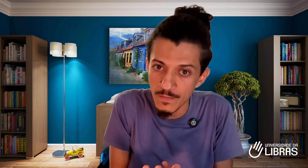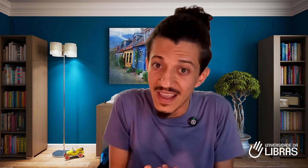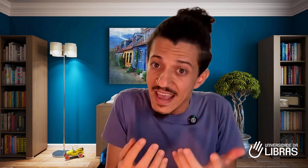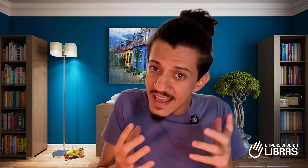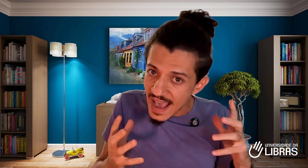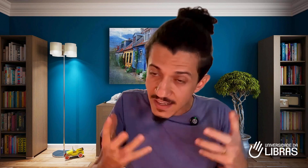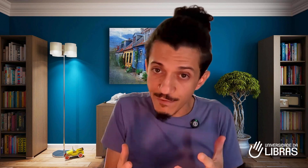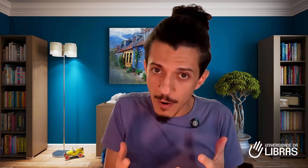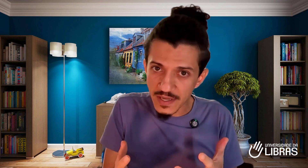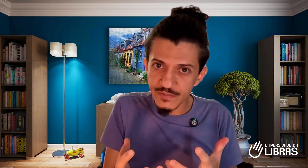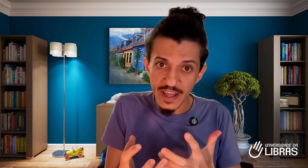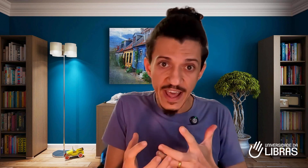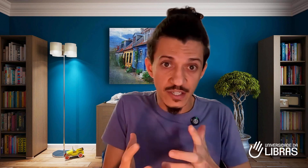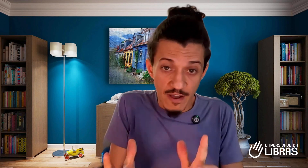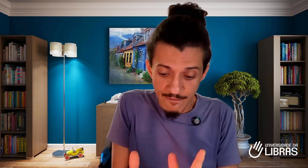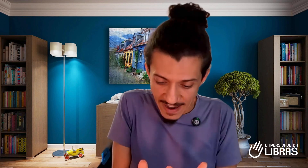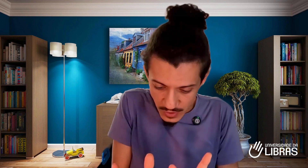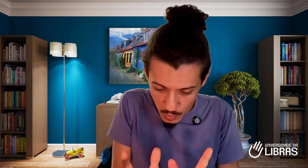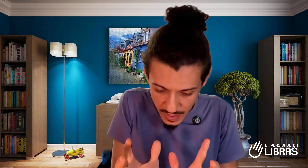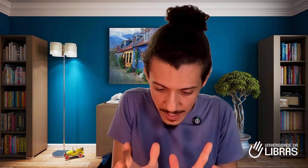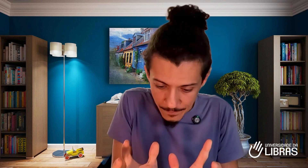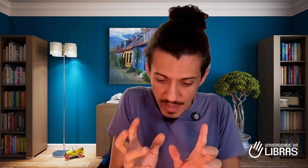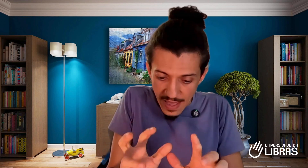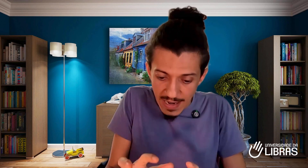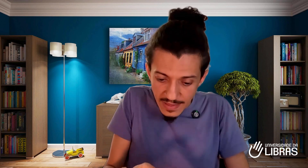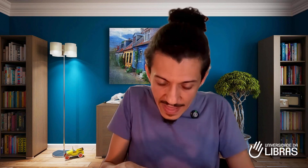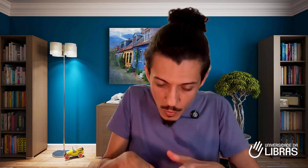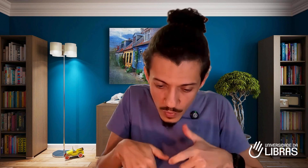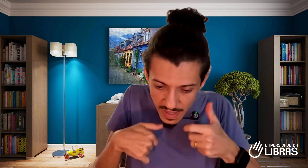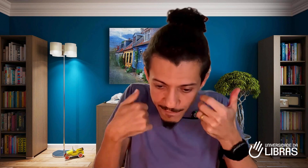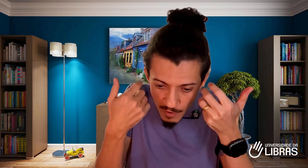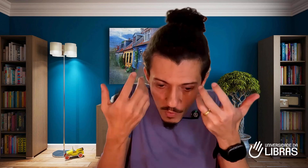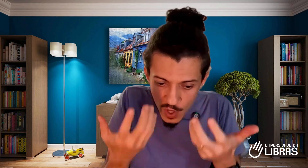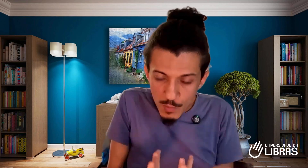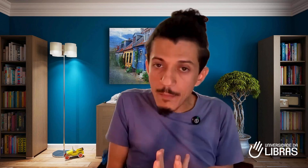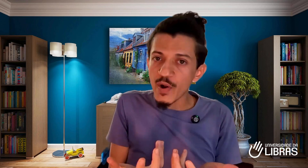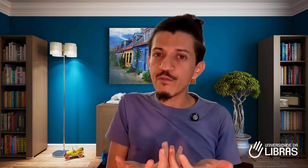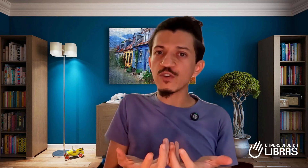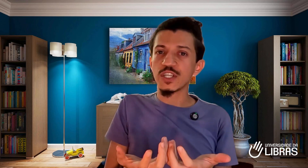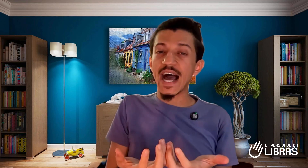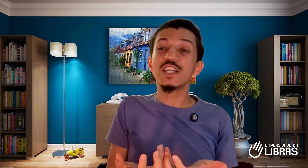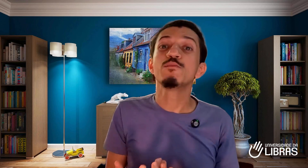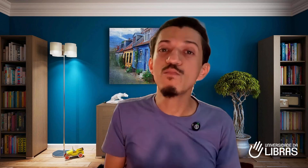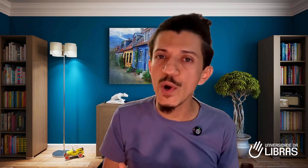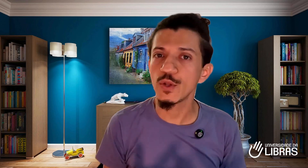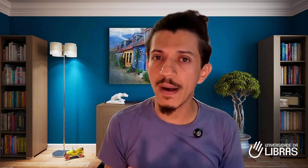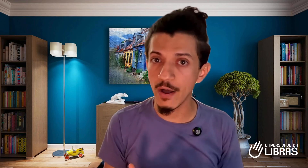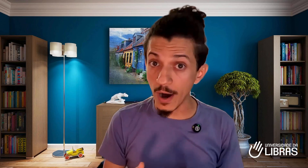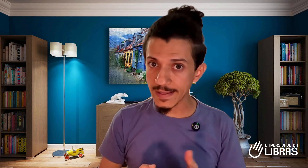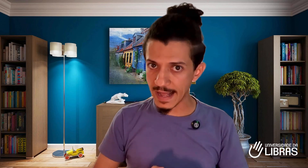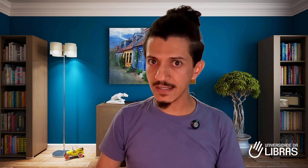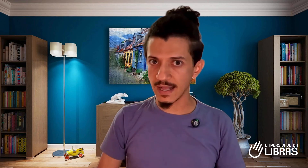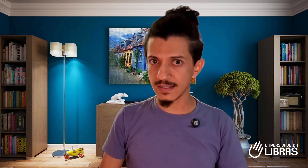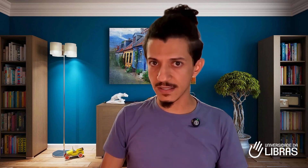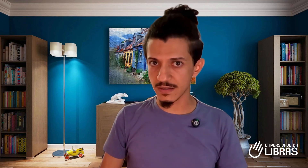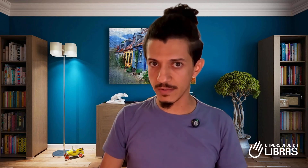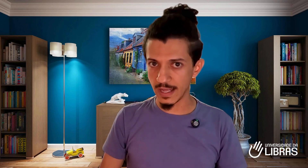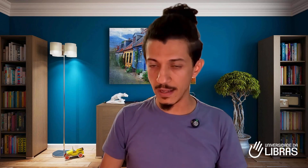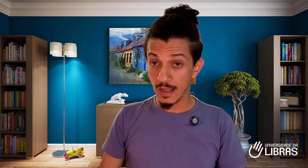E essa forma diferente faz com que ele tenha um nível e uma profundidade muito maior na sinalização dele.